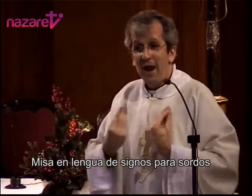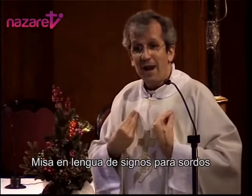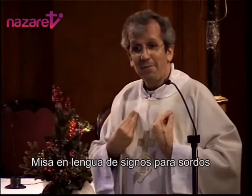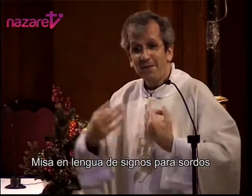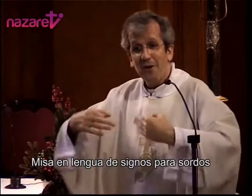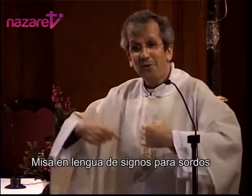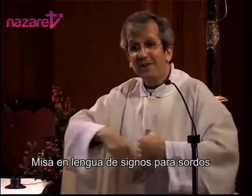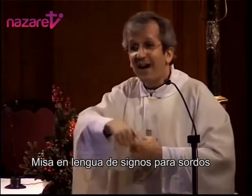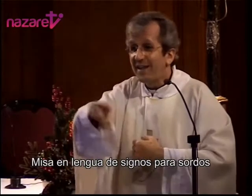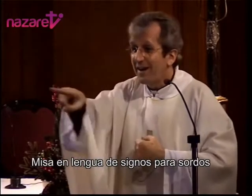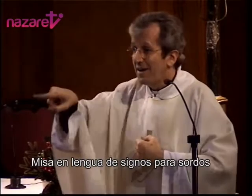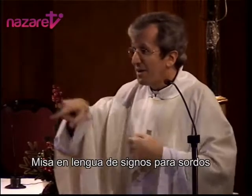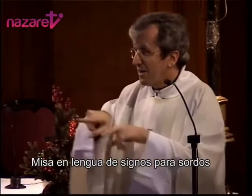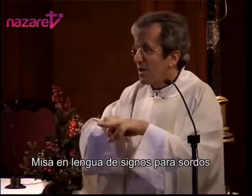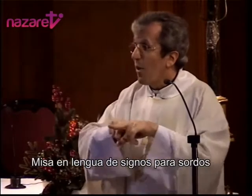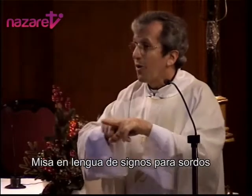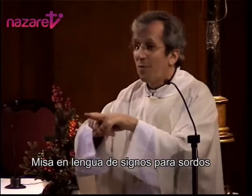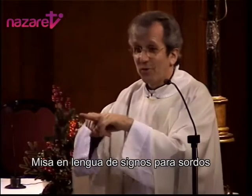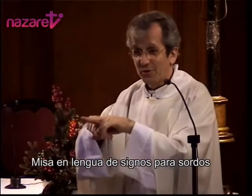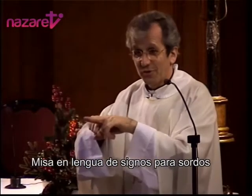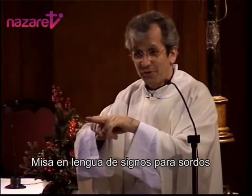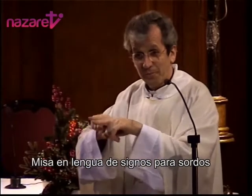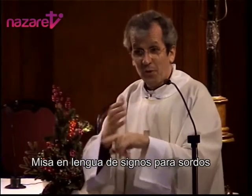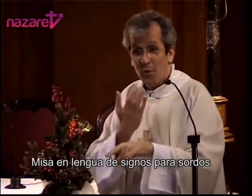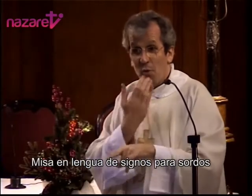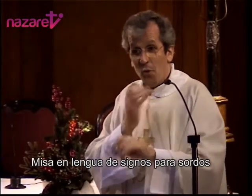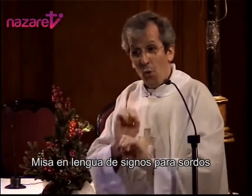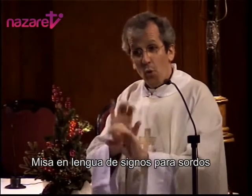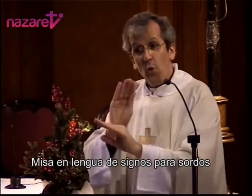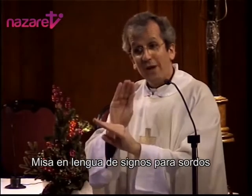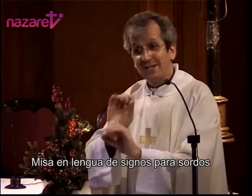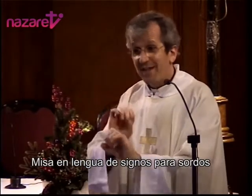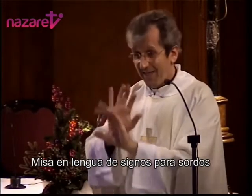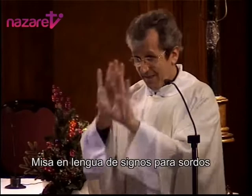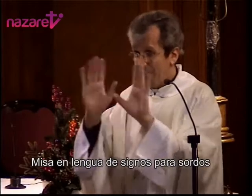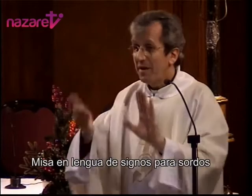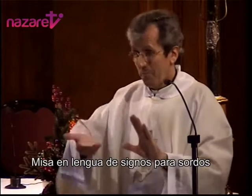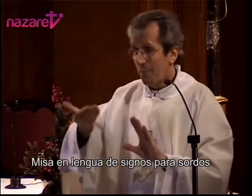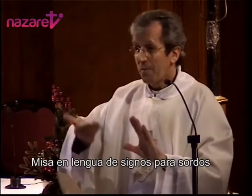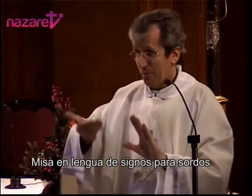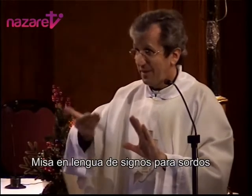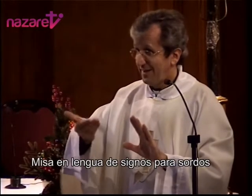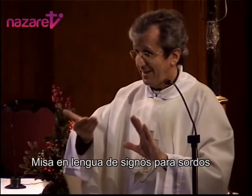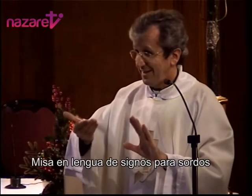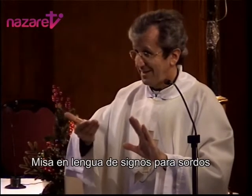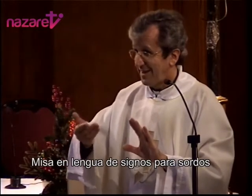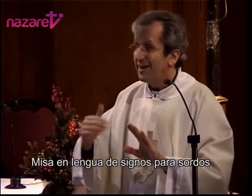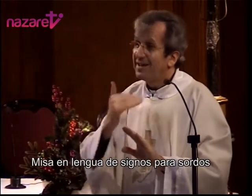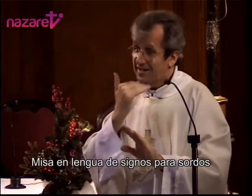la vida ordinaria, igual como nosotros. Una enseñanza también muy importante, es decir,